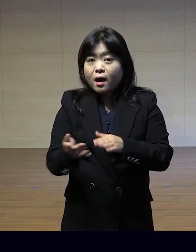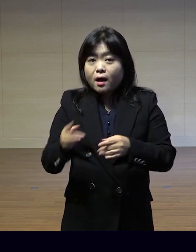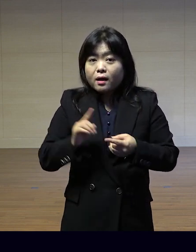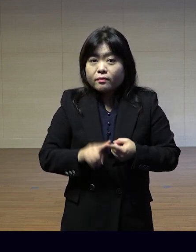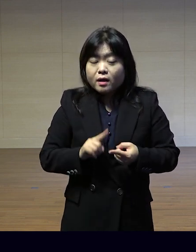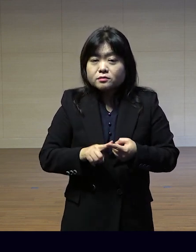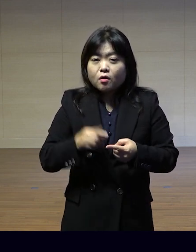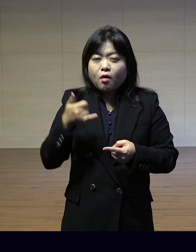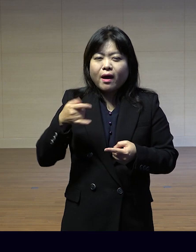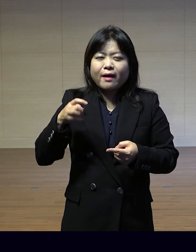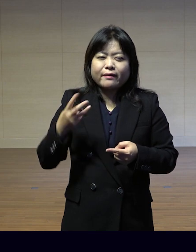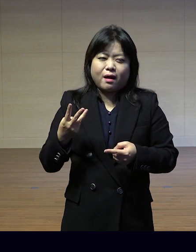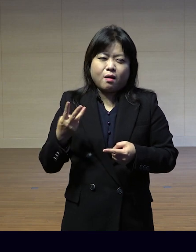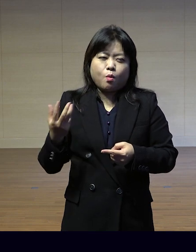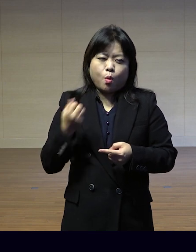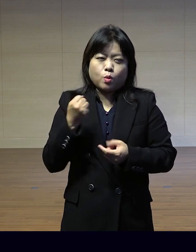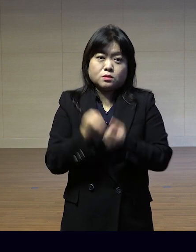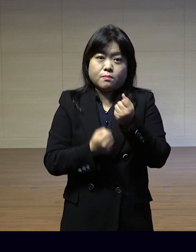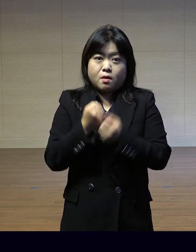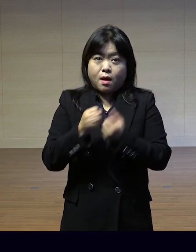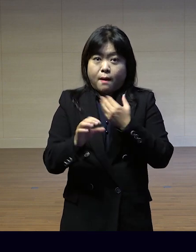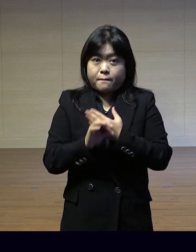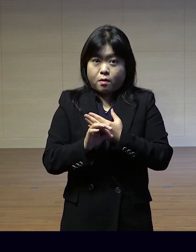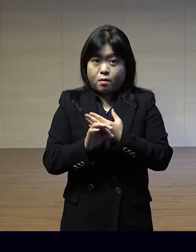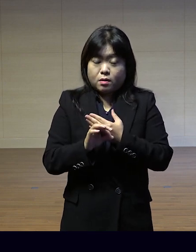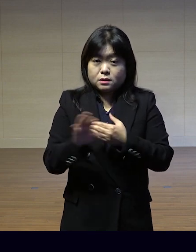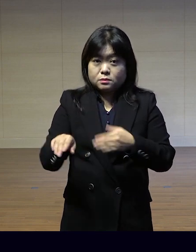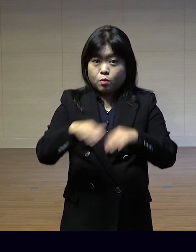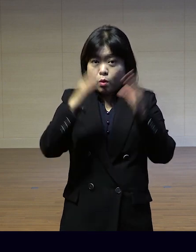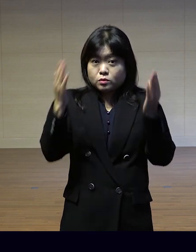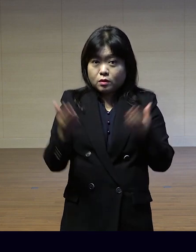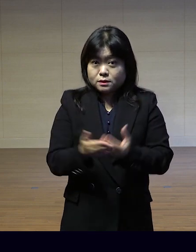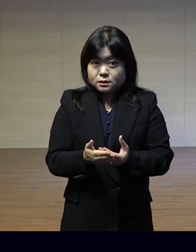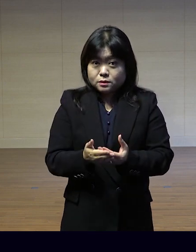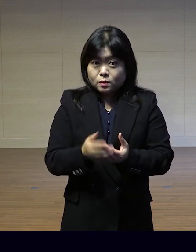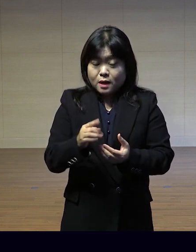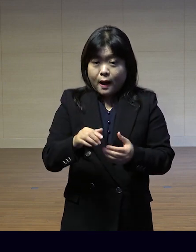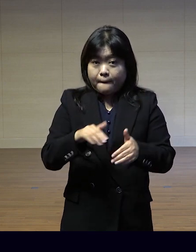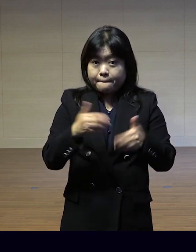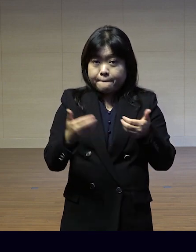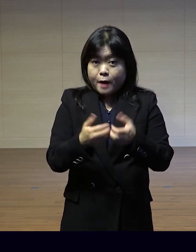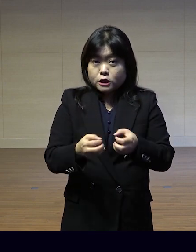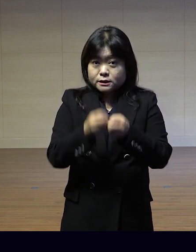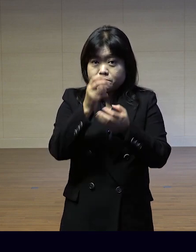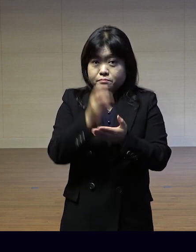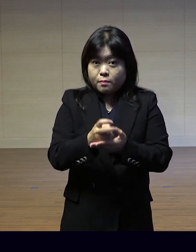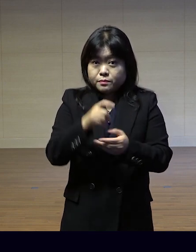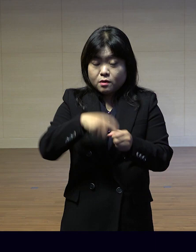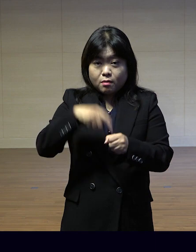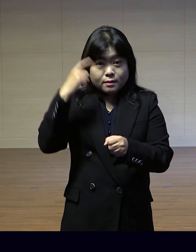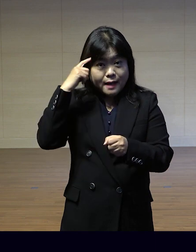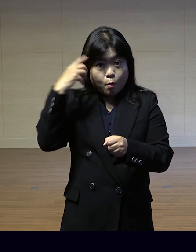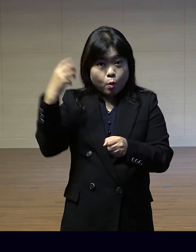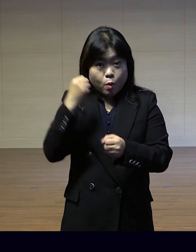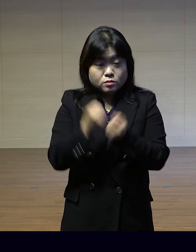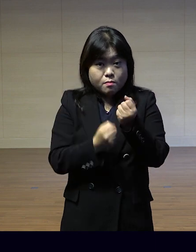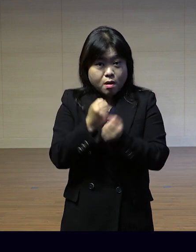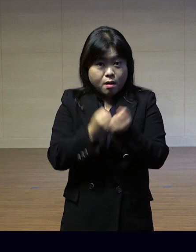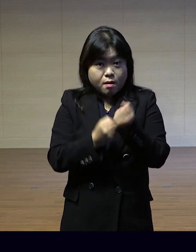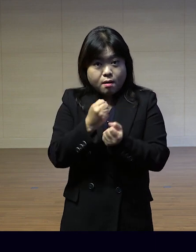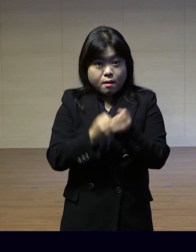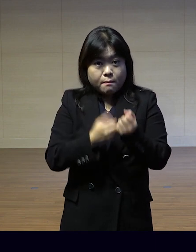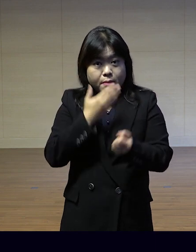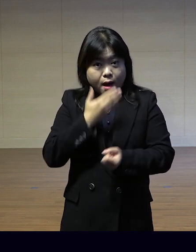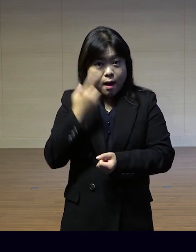결국 그 해겔로 따지면 그 모든 것들도 다 이렇게 변증법적인 사고로 설명을 한다고